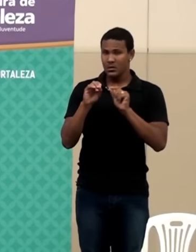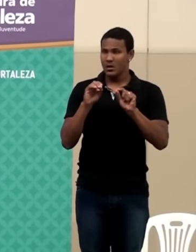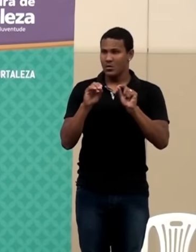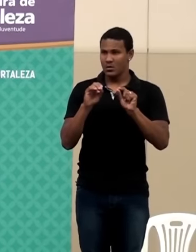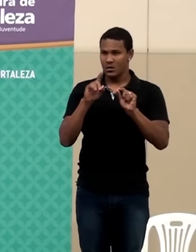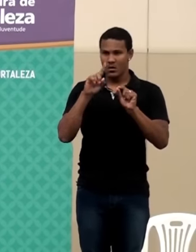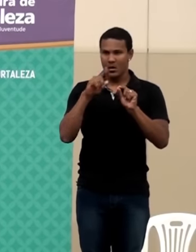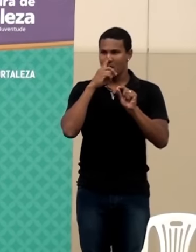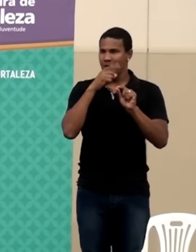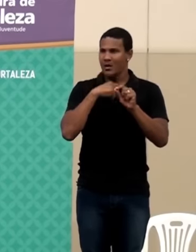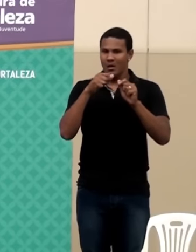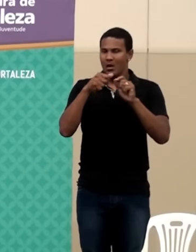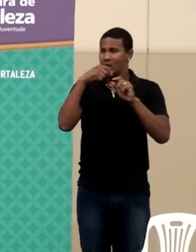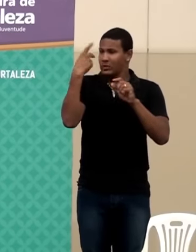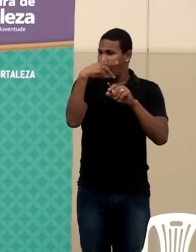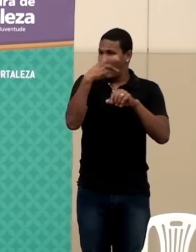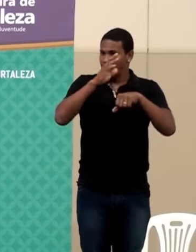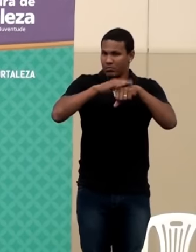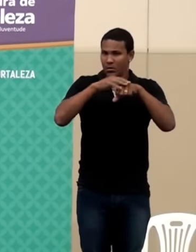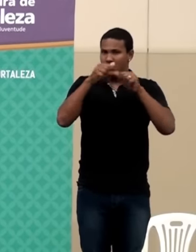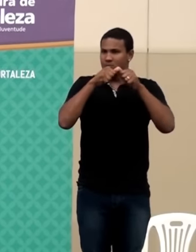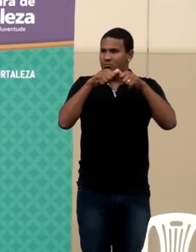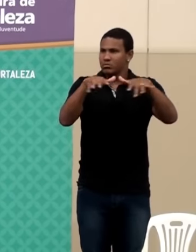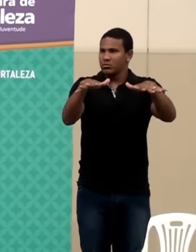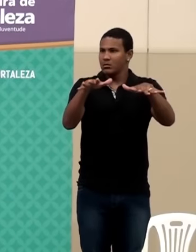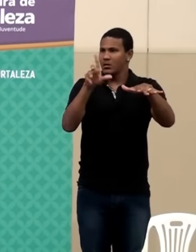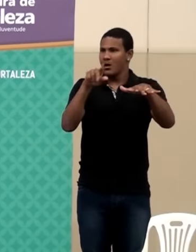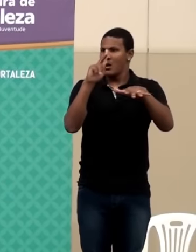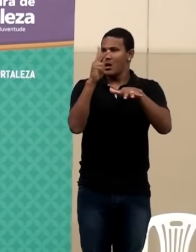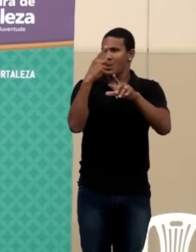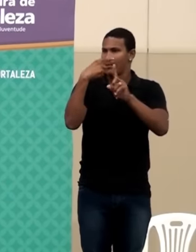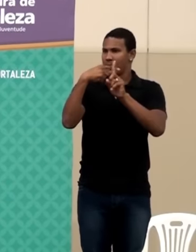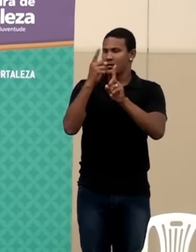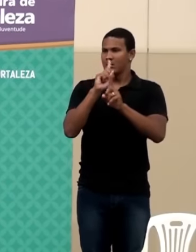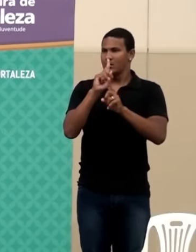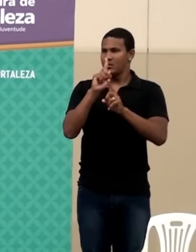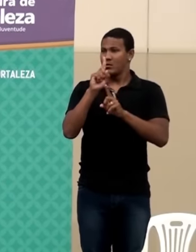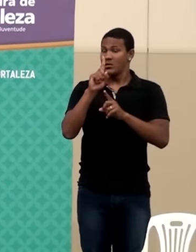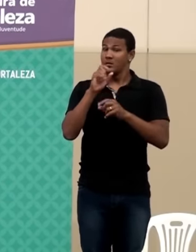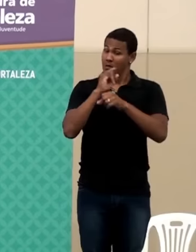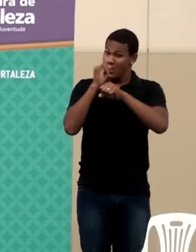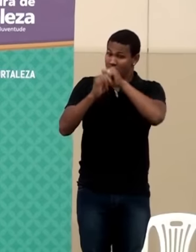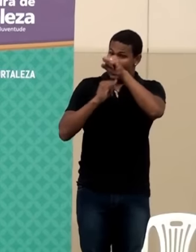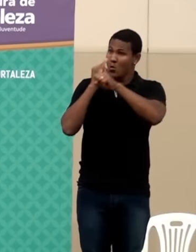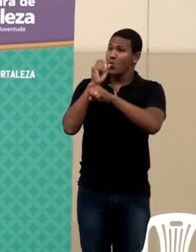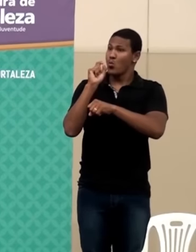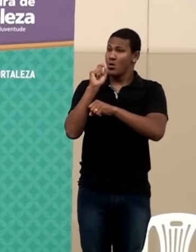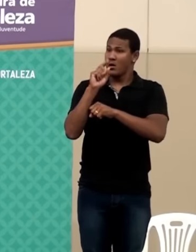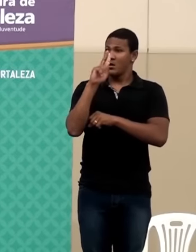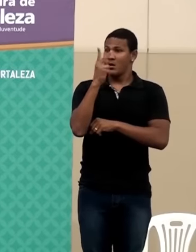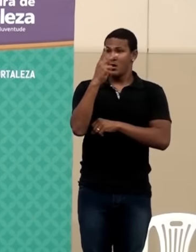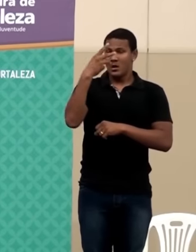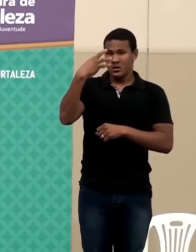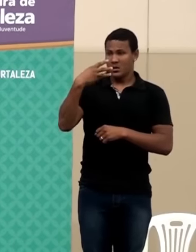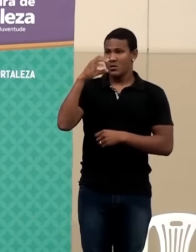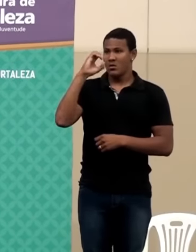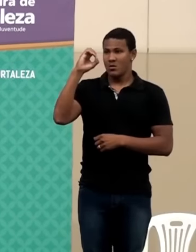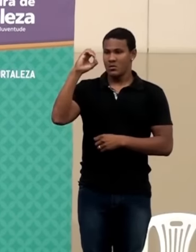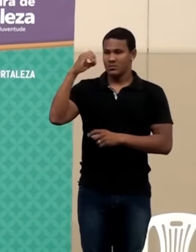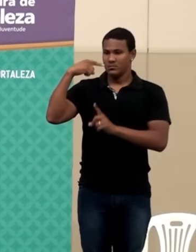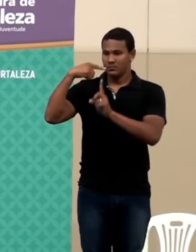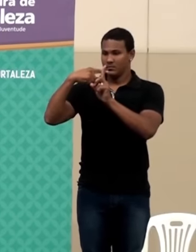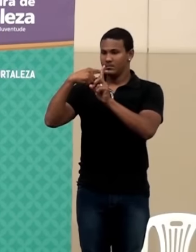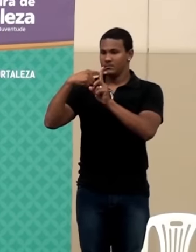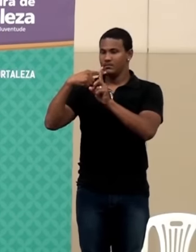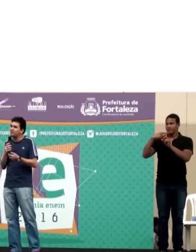não liberam H+ em água, mas sim o íon H3O+. Como que é formado esse íon H3O+? Esse